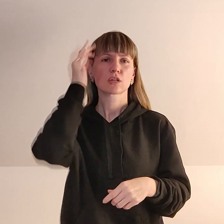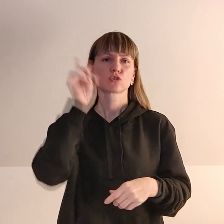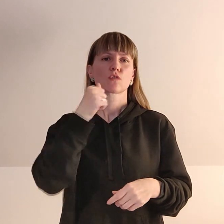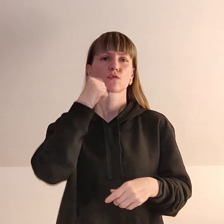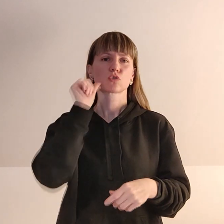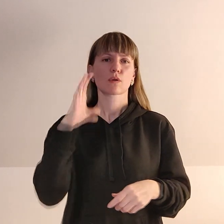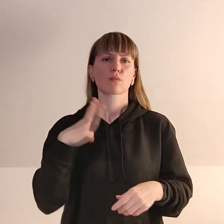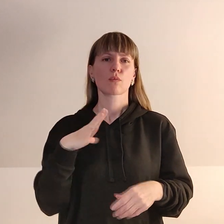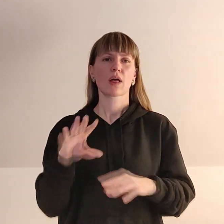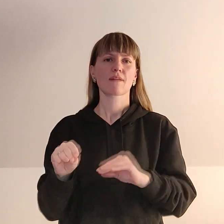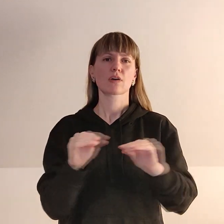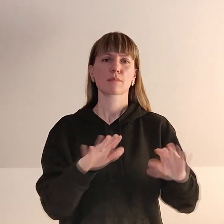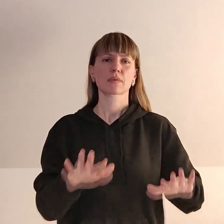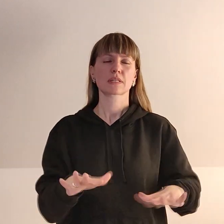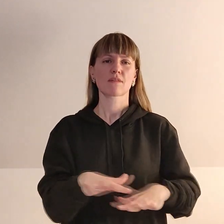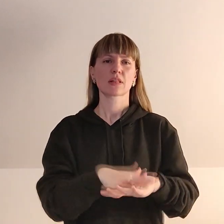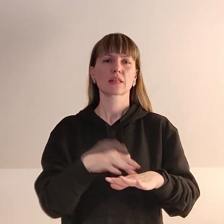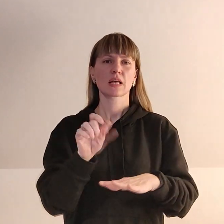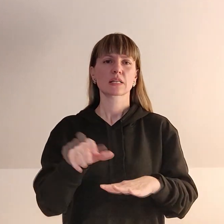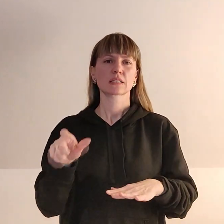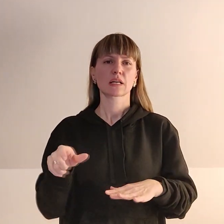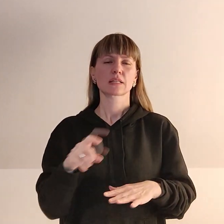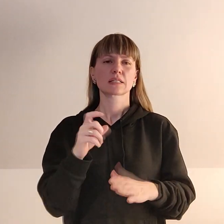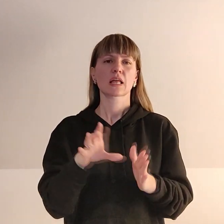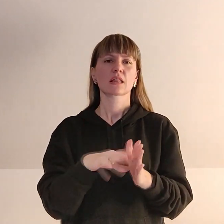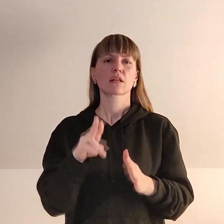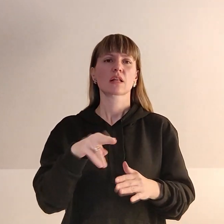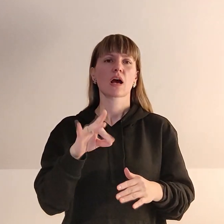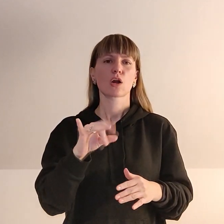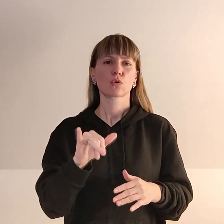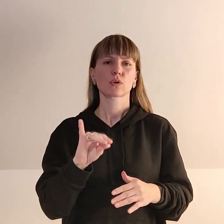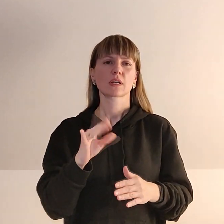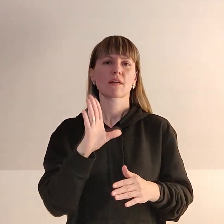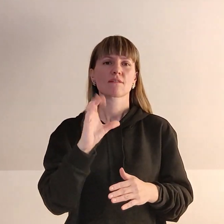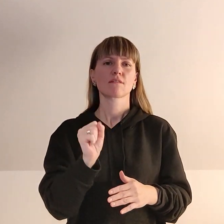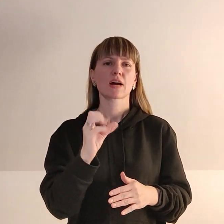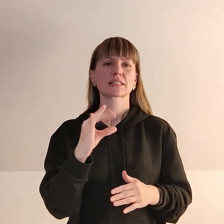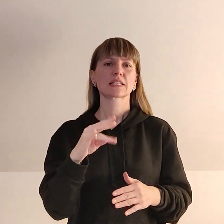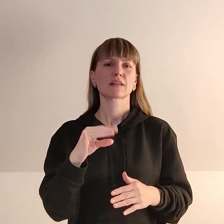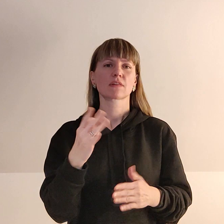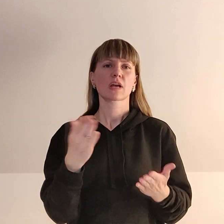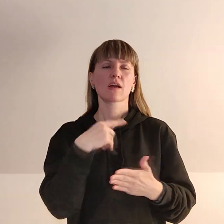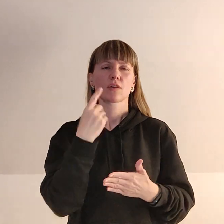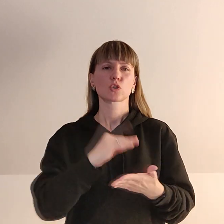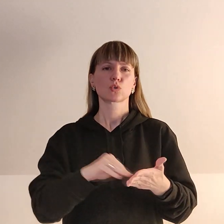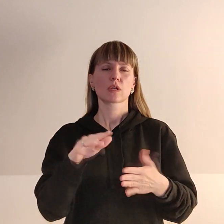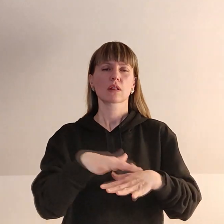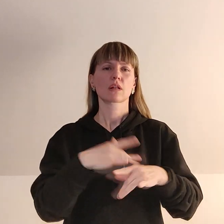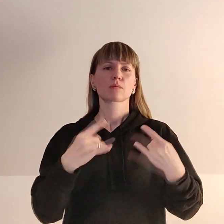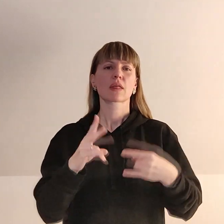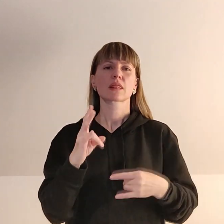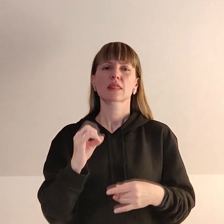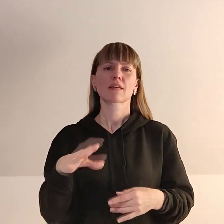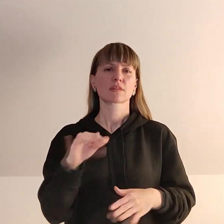відбулася евакуація місцевого населення, зокрема з Енергодару та Васильівки. Як зазначає журналістка Суспільного, не всі з місцевих жителів пішли